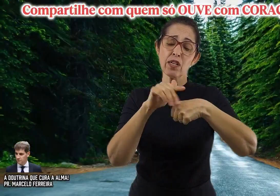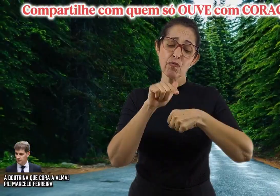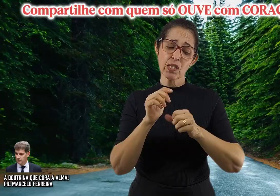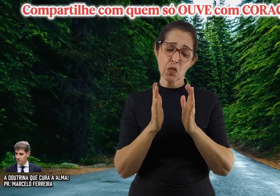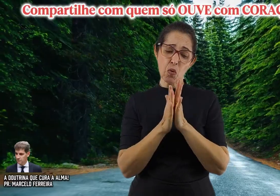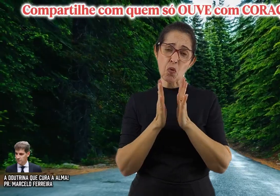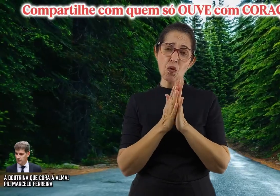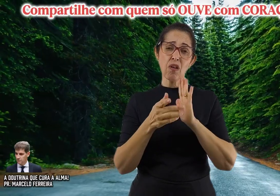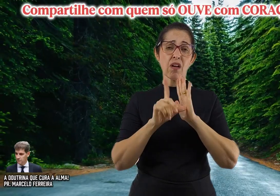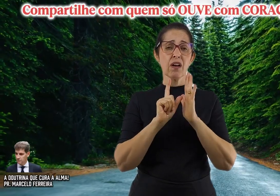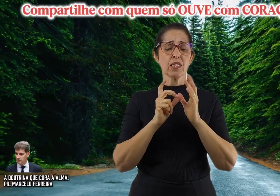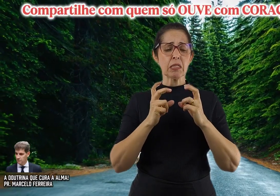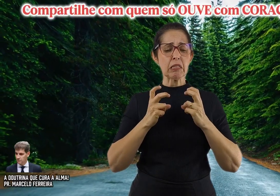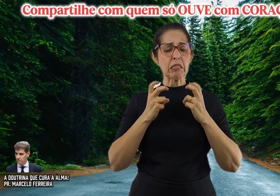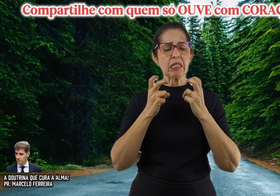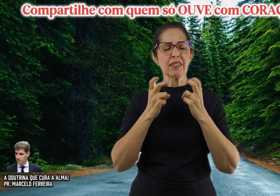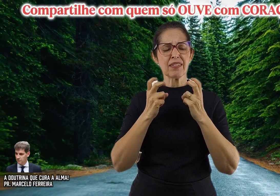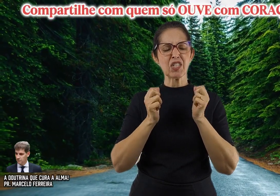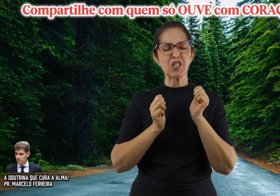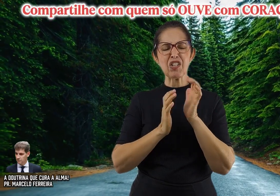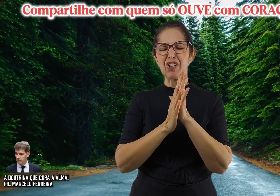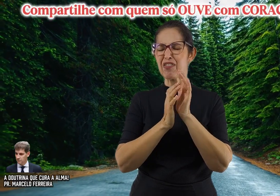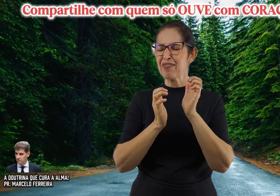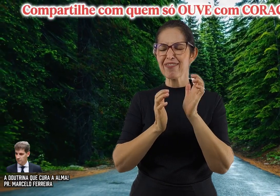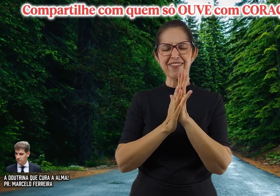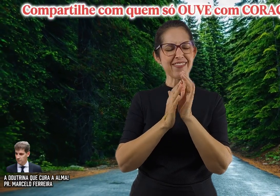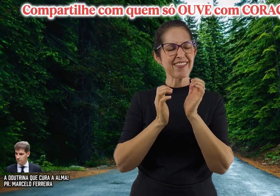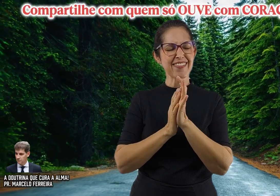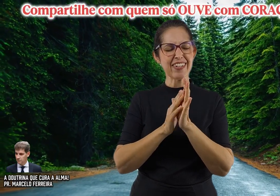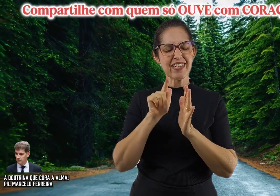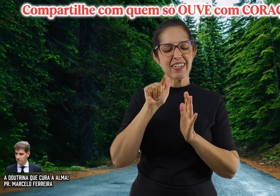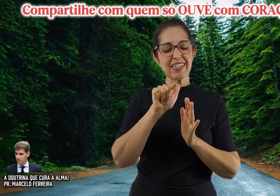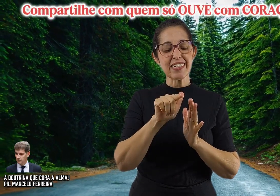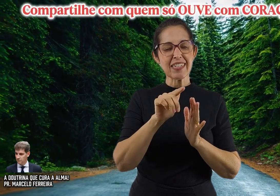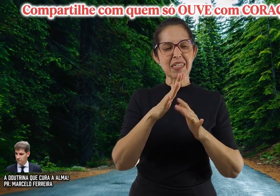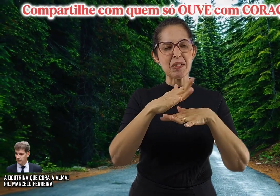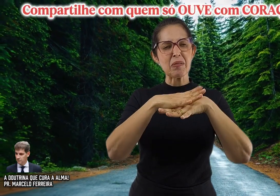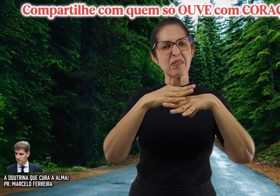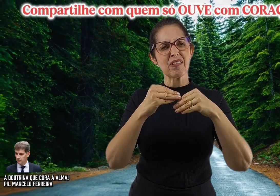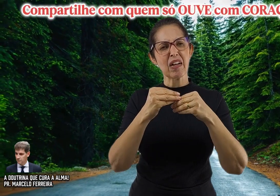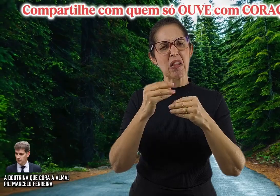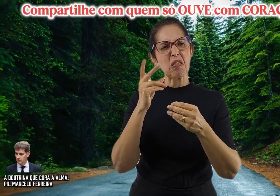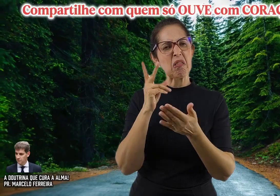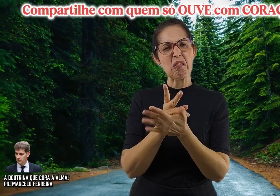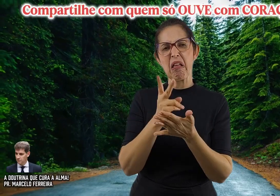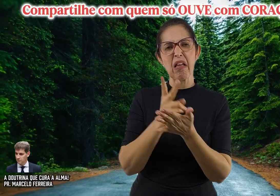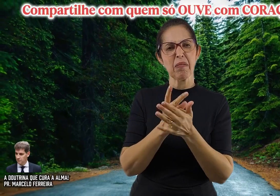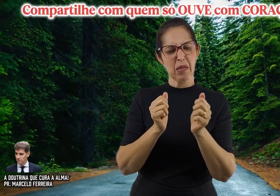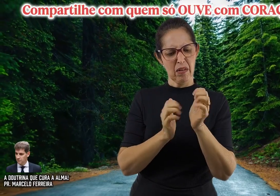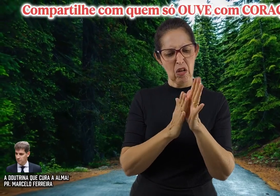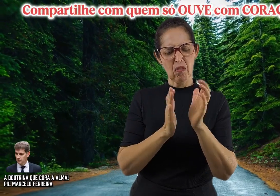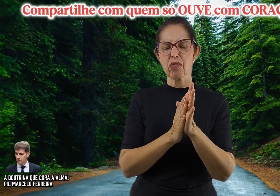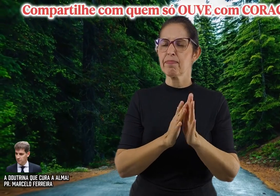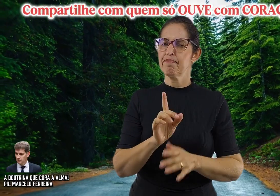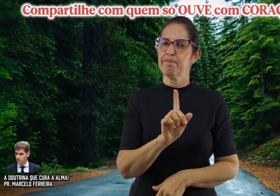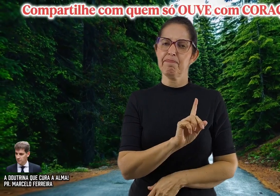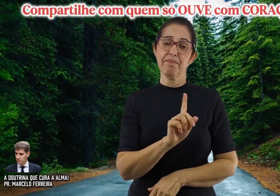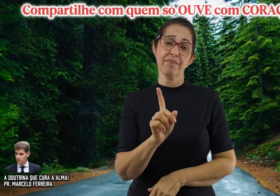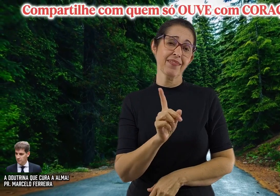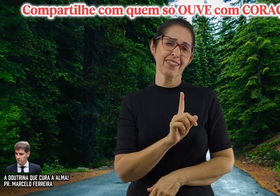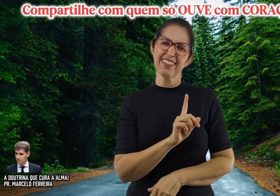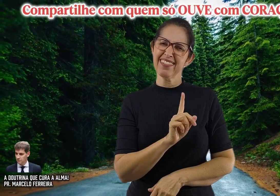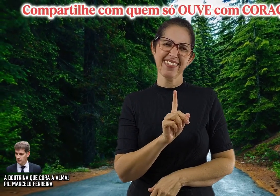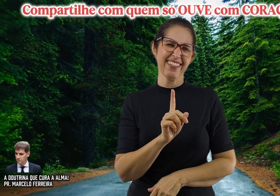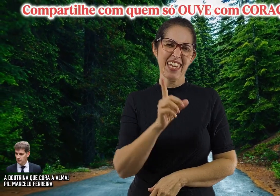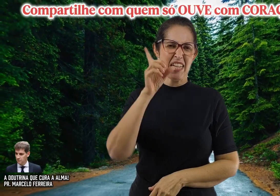ter corinho. Não. Deus opera de muitas formas. A doutrina é uma só. Agora, as operações de Deus são